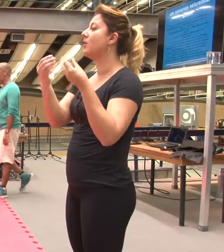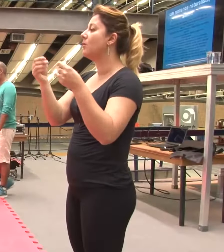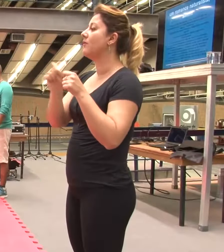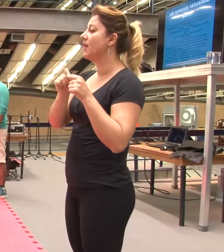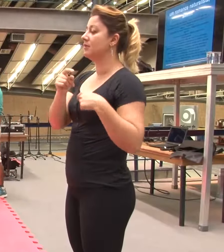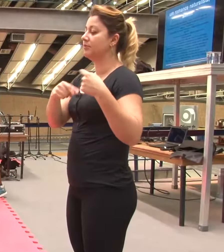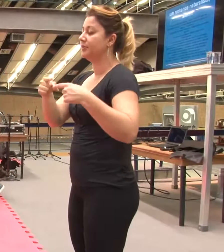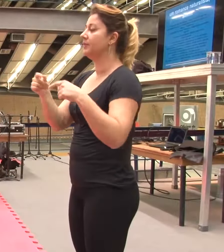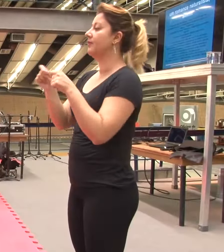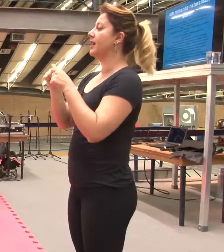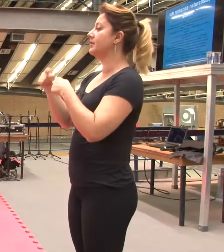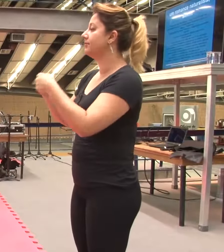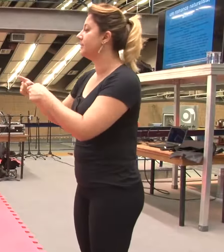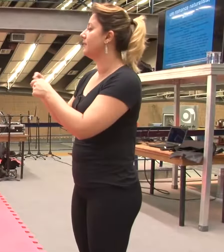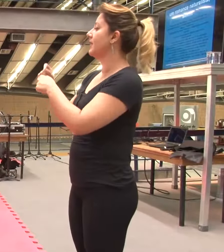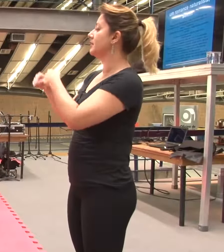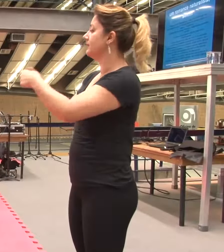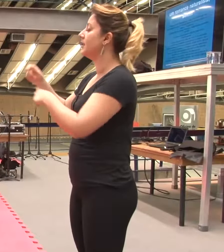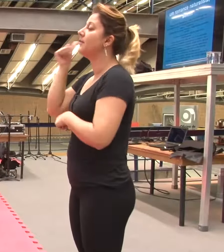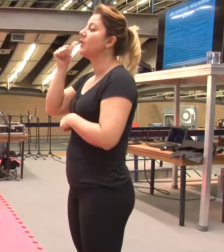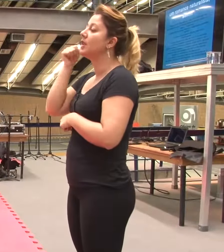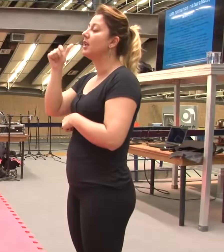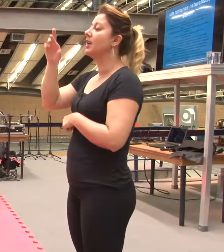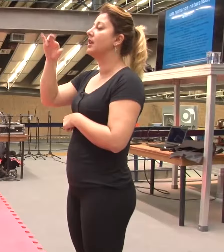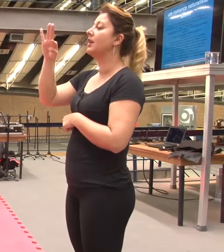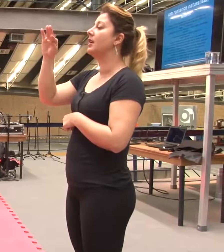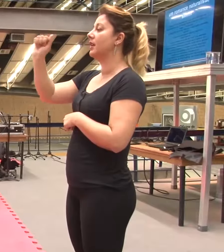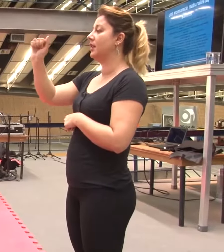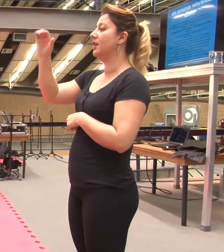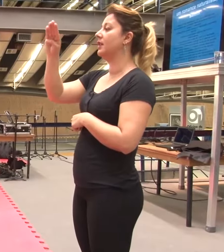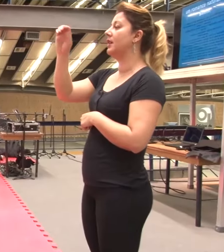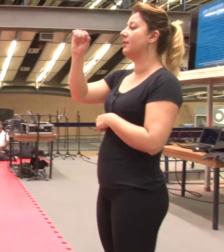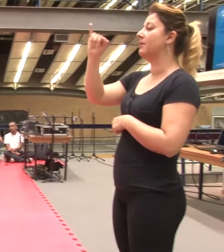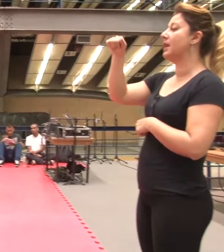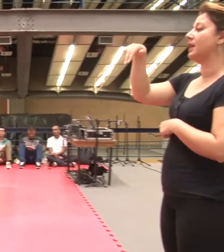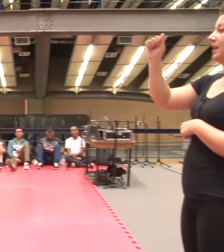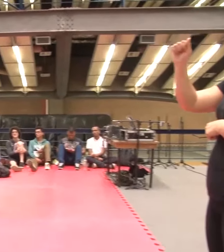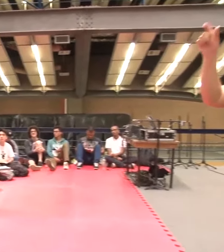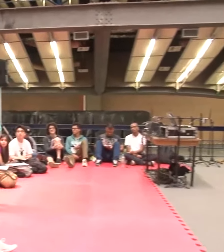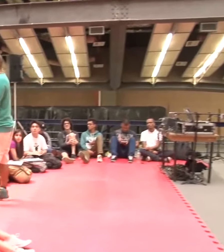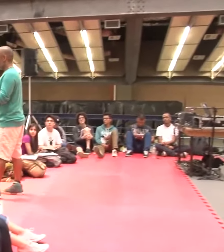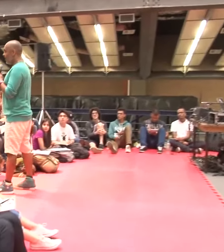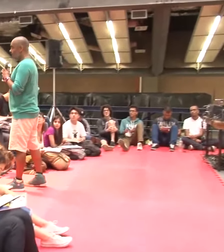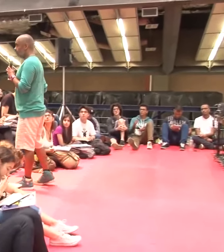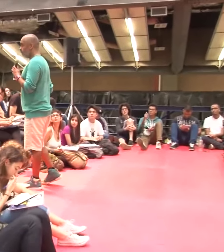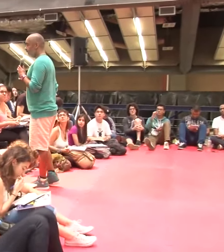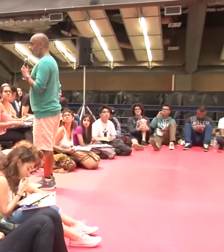funcionamento. Rita Baiana, aquela delícia. A personagem construída para